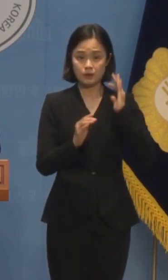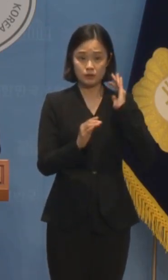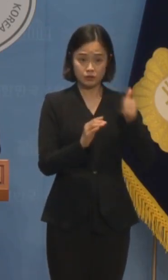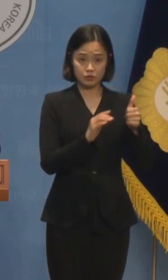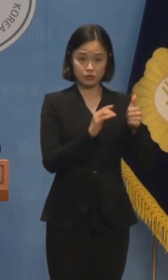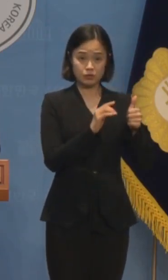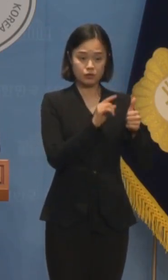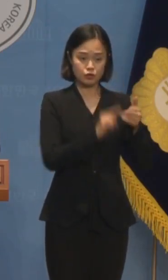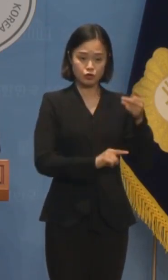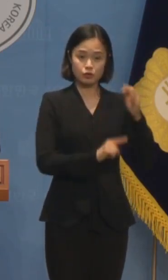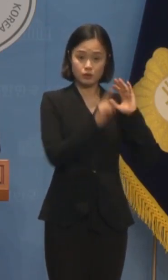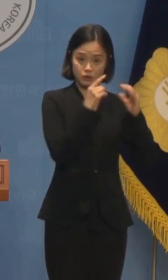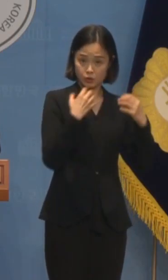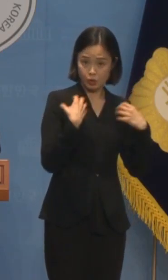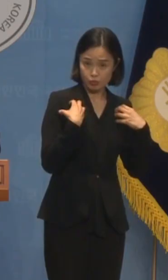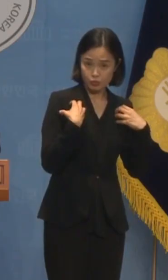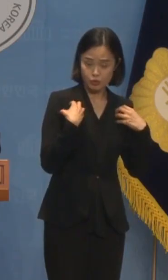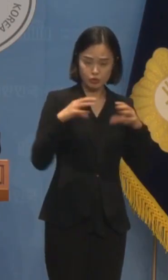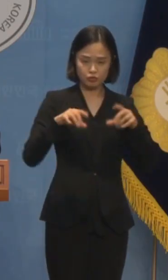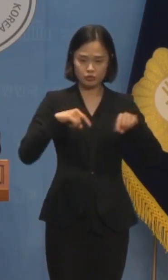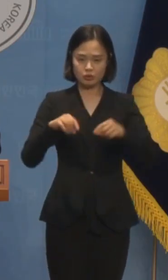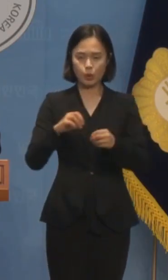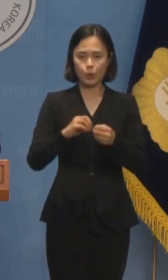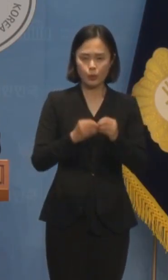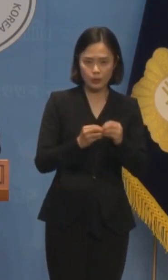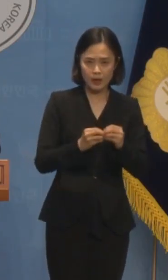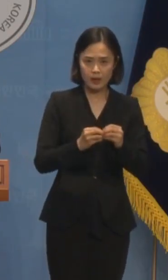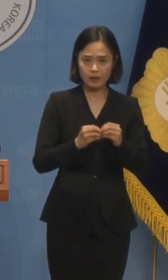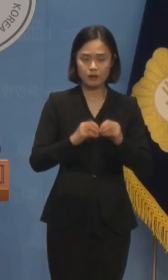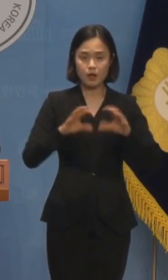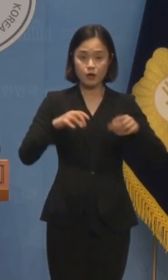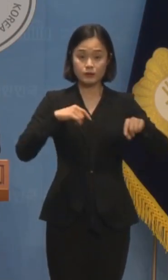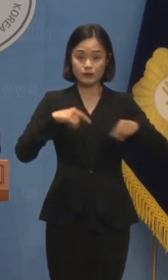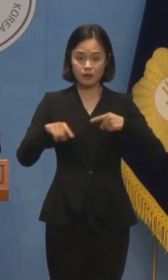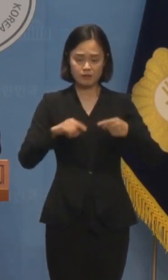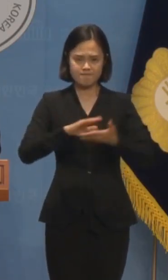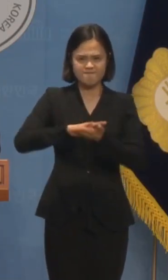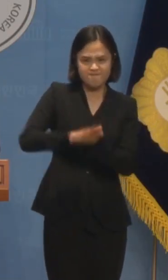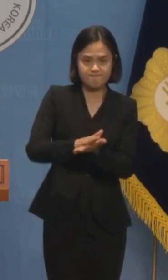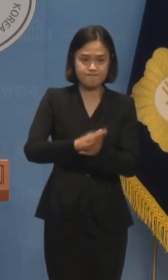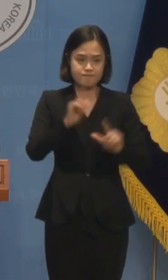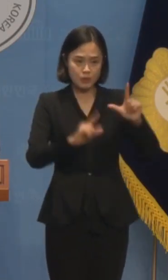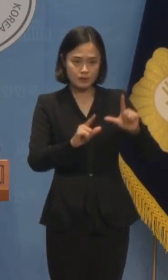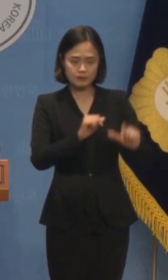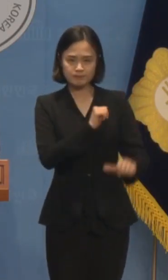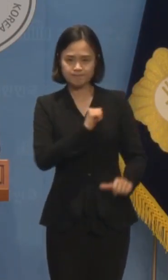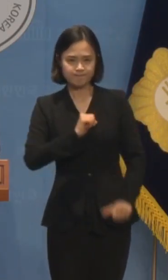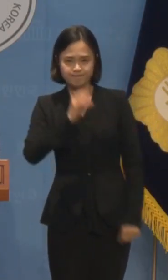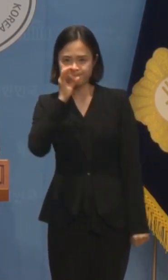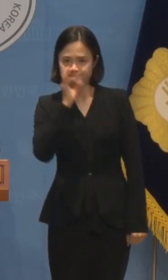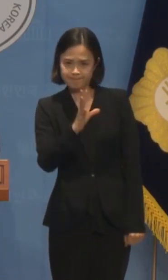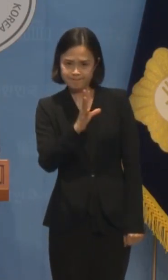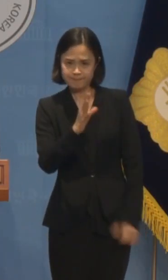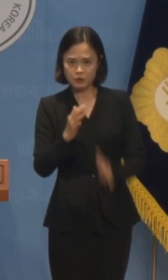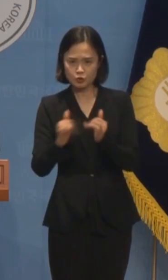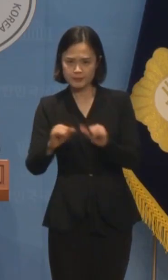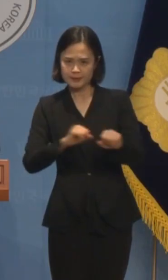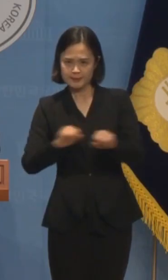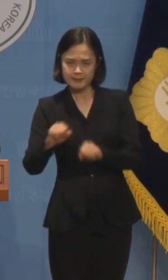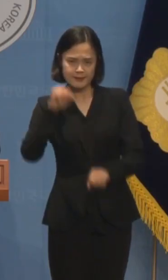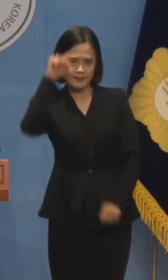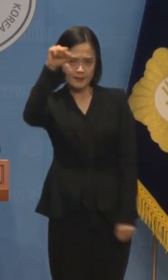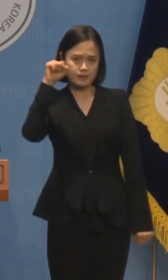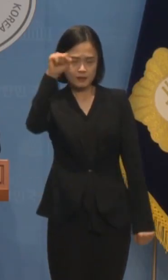국정농단과 헌정유린을 더 이상 두고 볼 수는 없다는 민의가 국민의 행동으로 나타나고